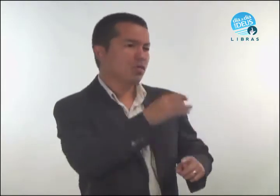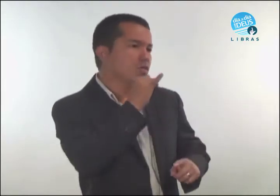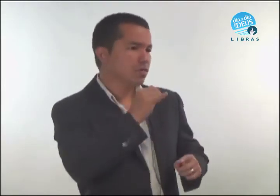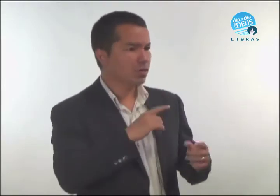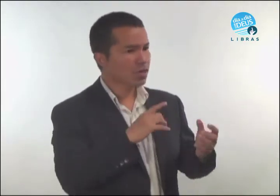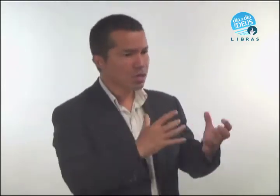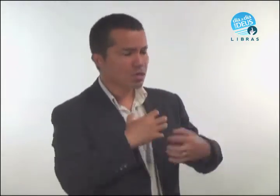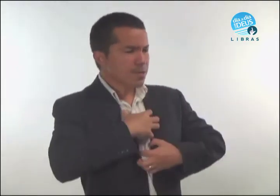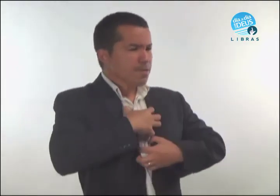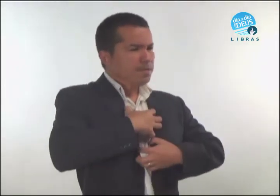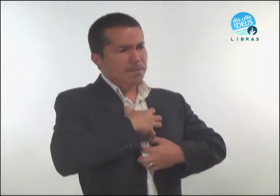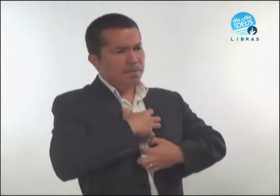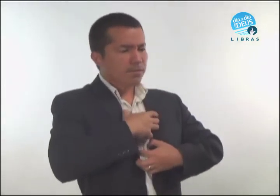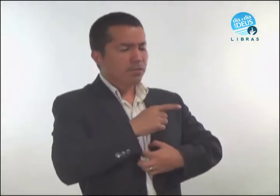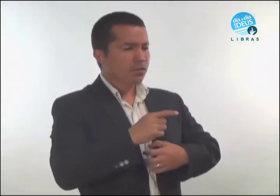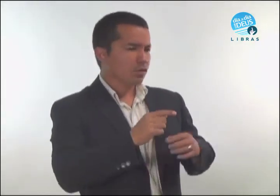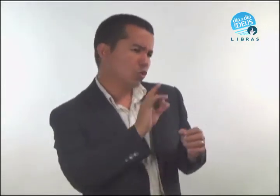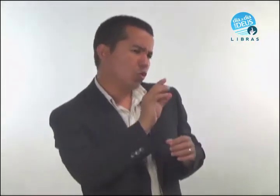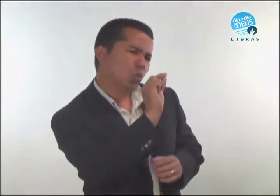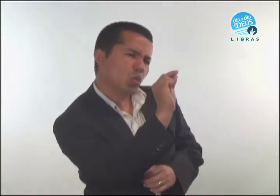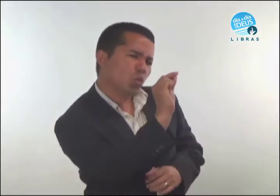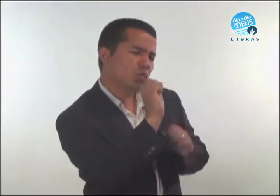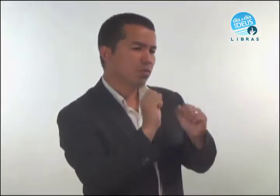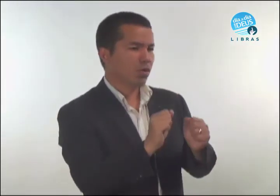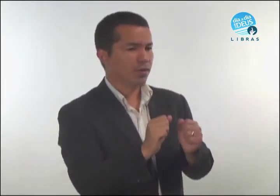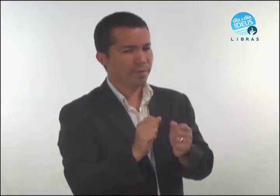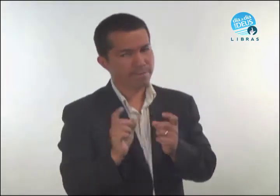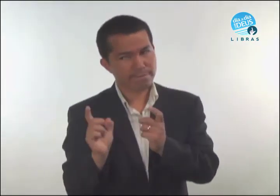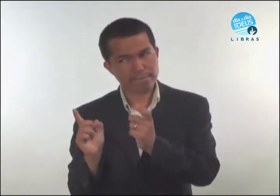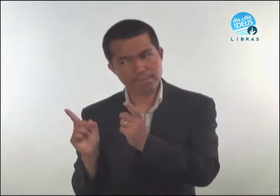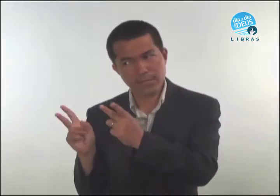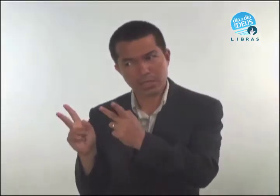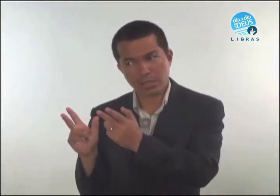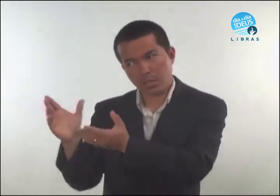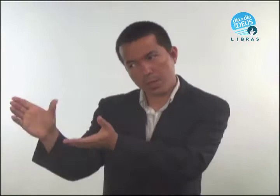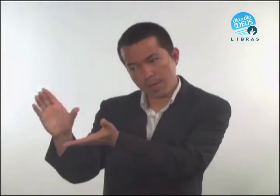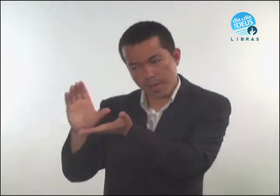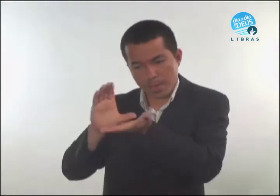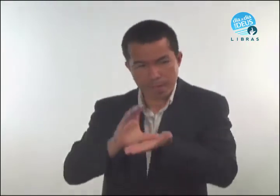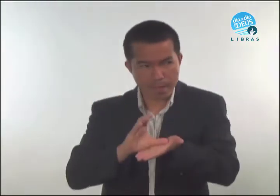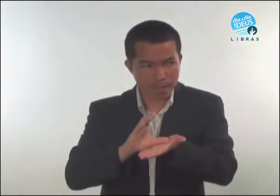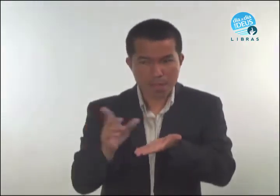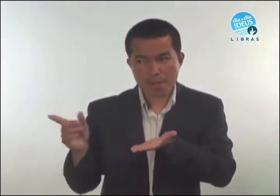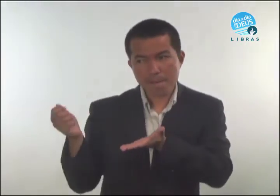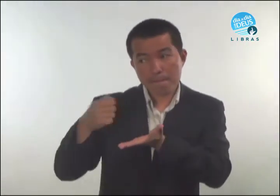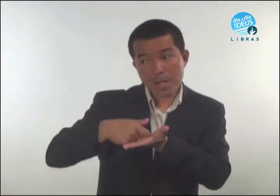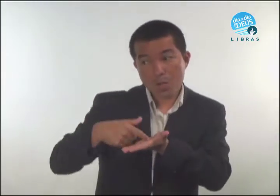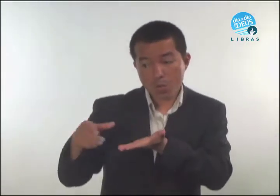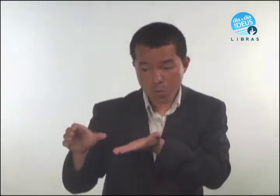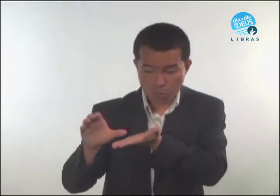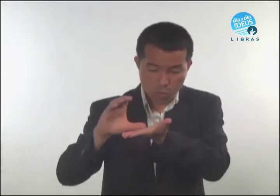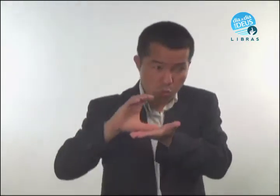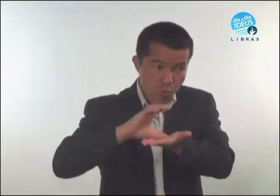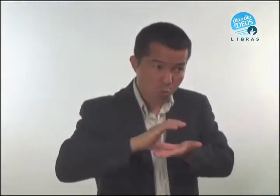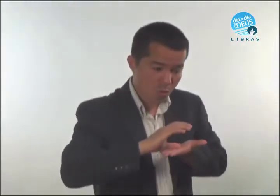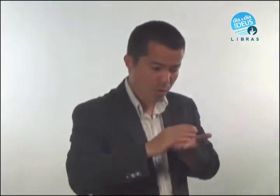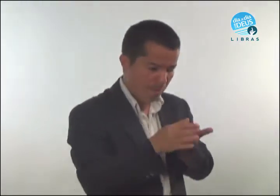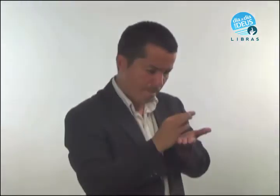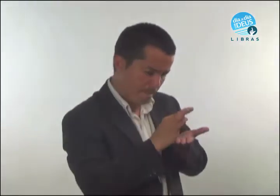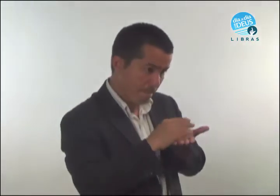pensando, nem tudo isso que você está sentindo, faz só um pouquinho, tá bom, tudo